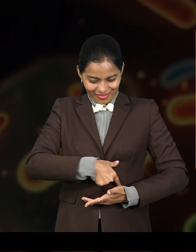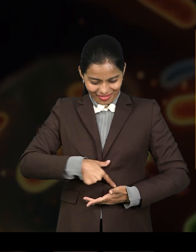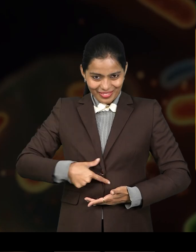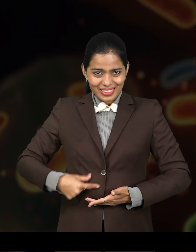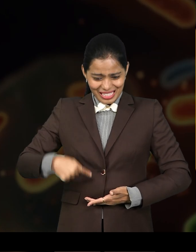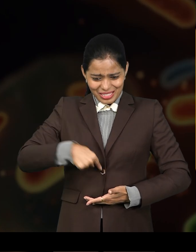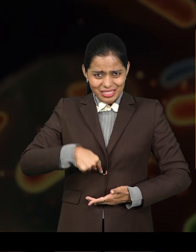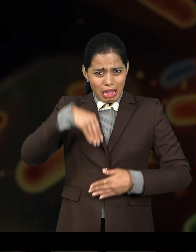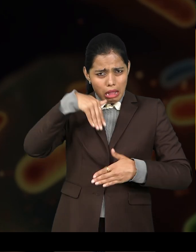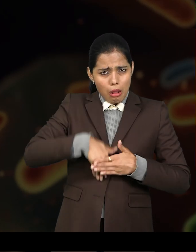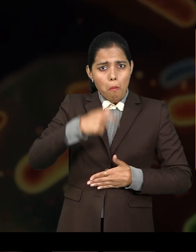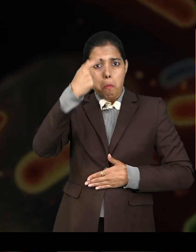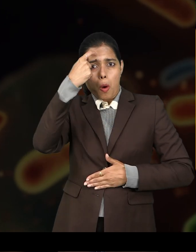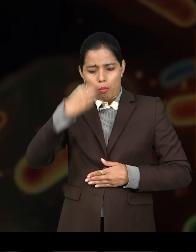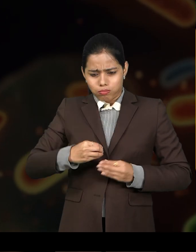हेपेटाइटिस,